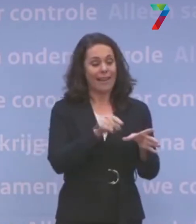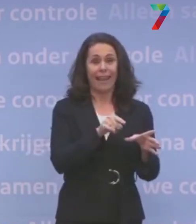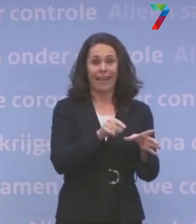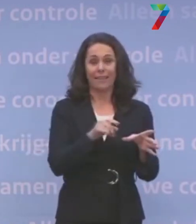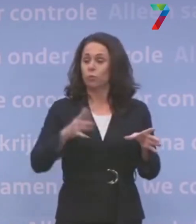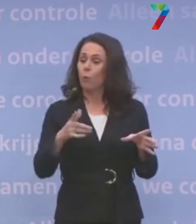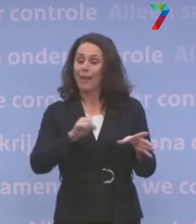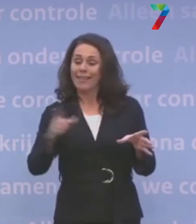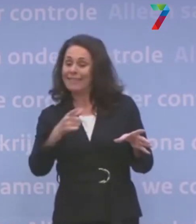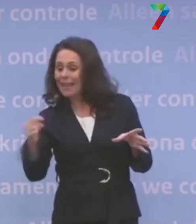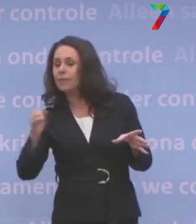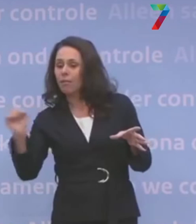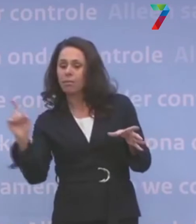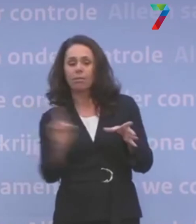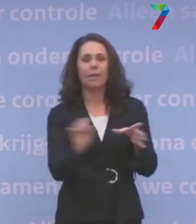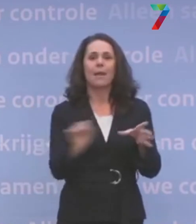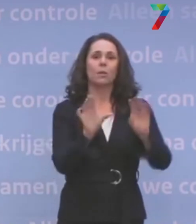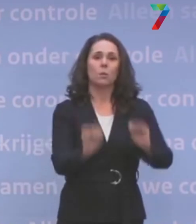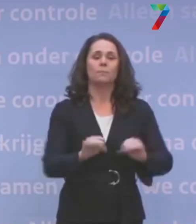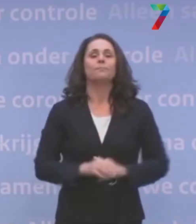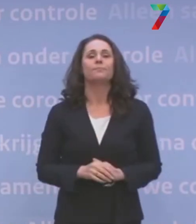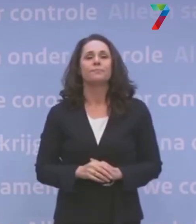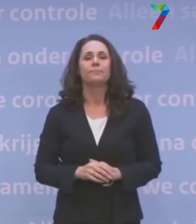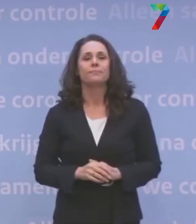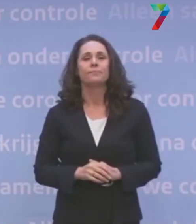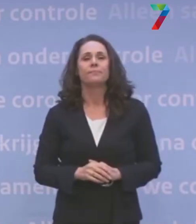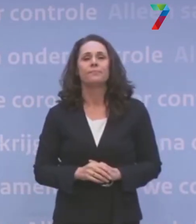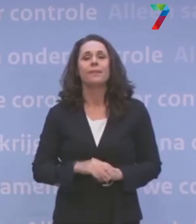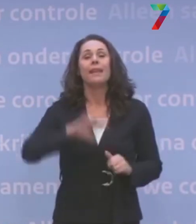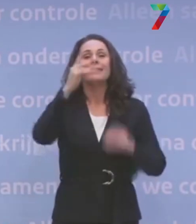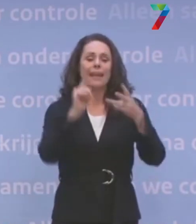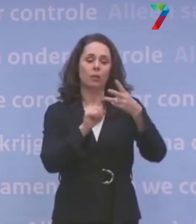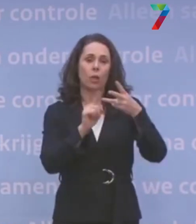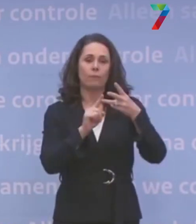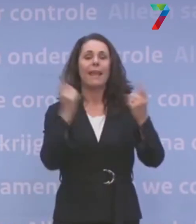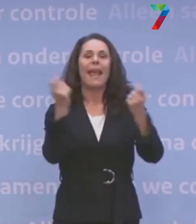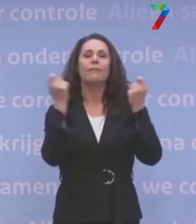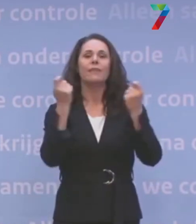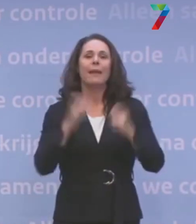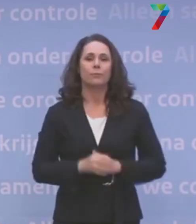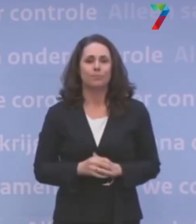verenigingen. Ten derde, de evenementen.